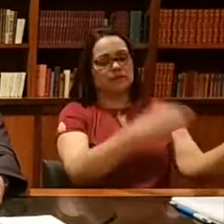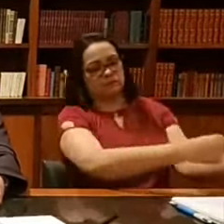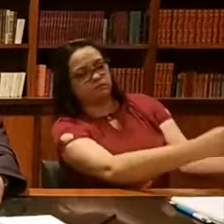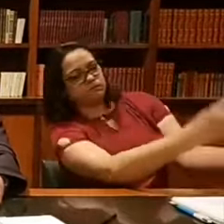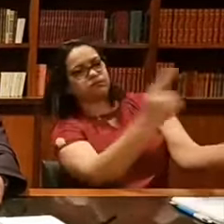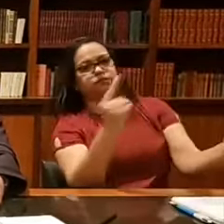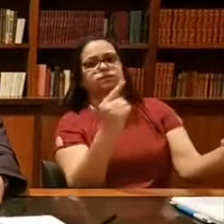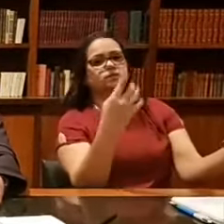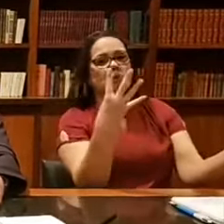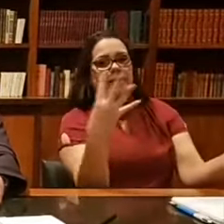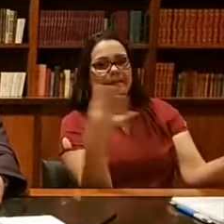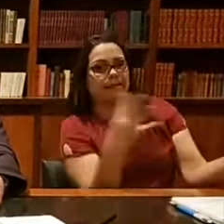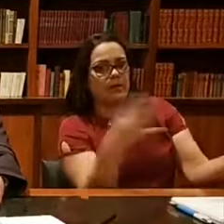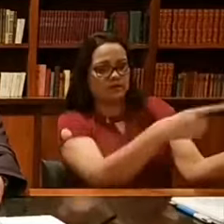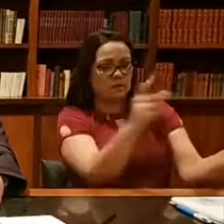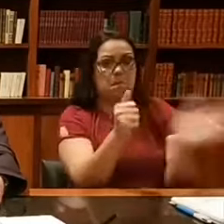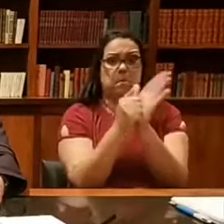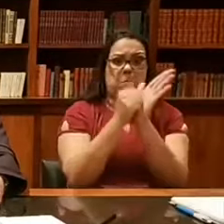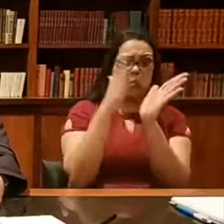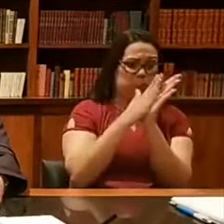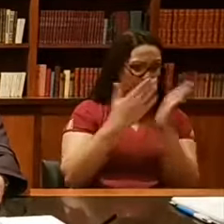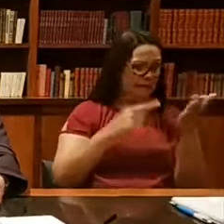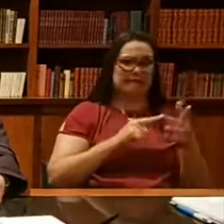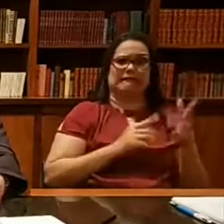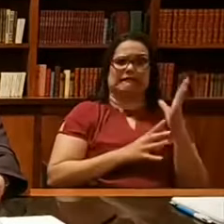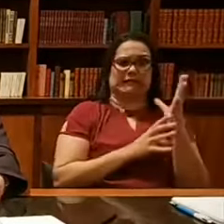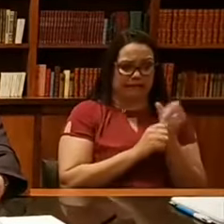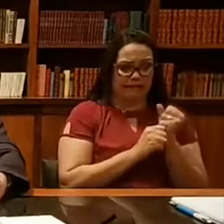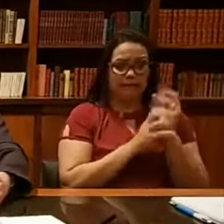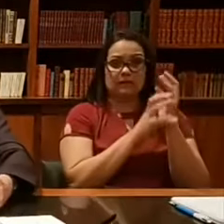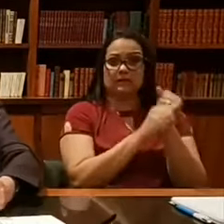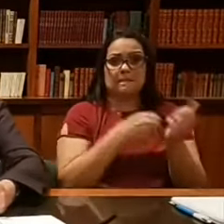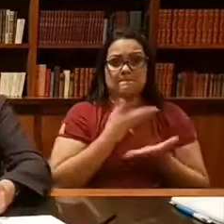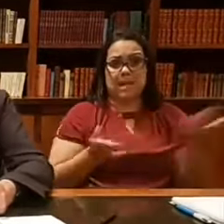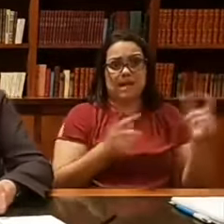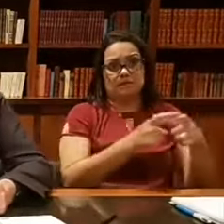acima, não é isso? 44 por hora, vai, ganha uma multa e tem uma pontuação na carteira.